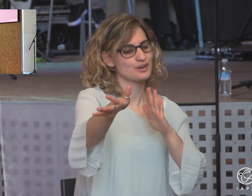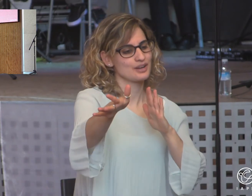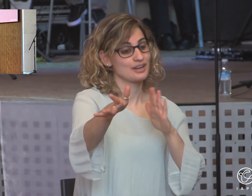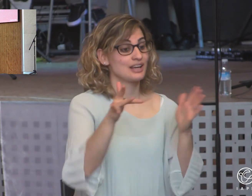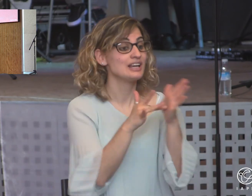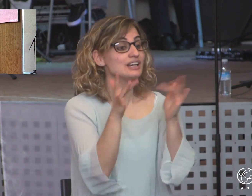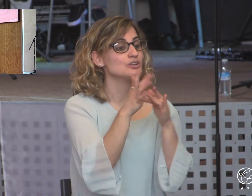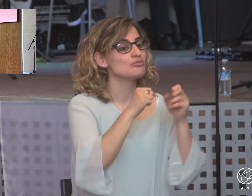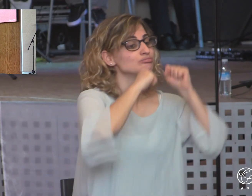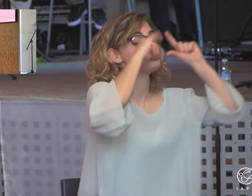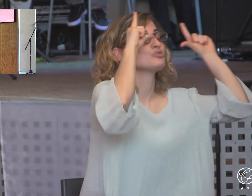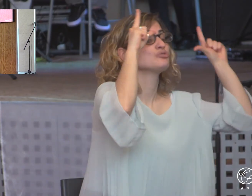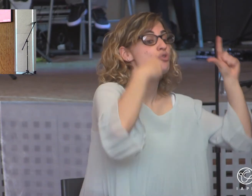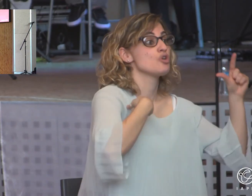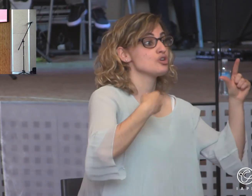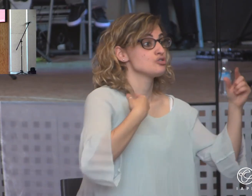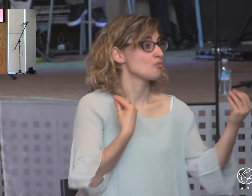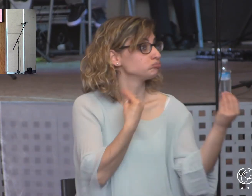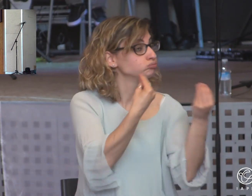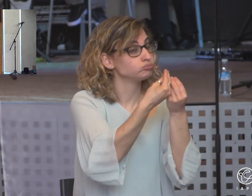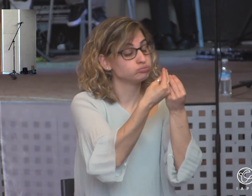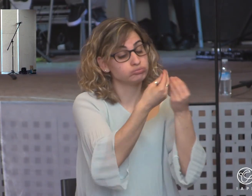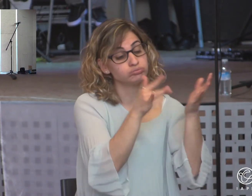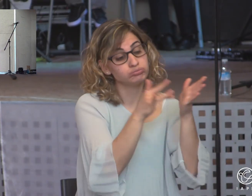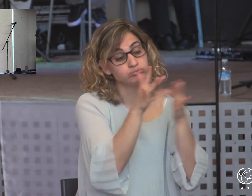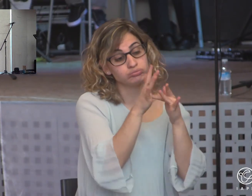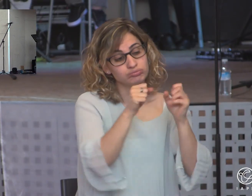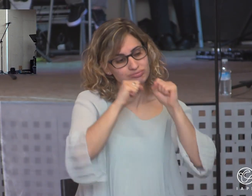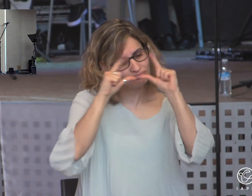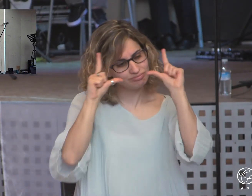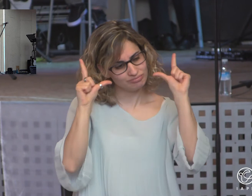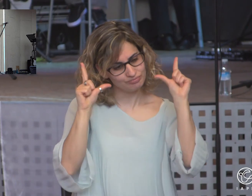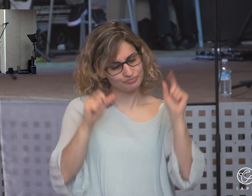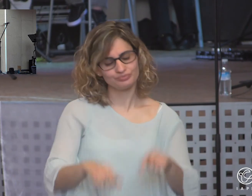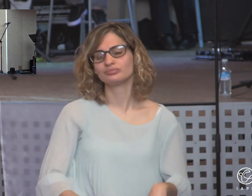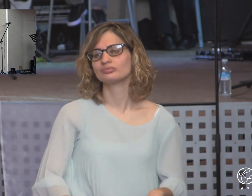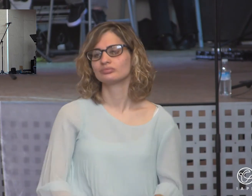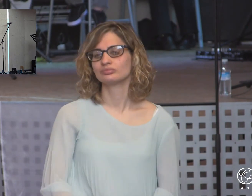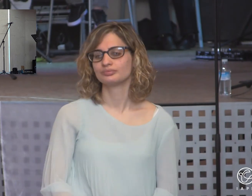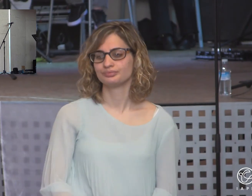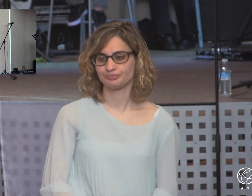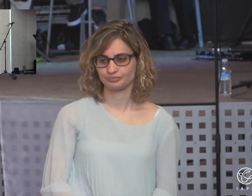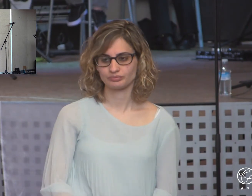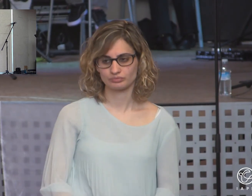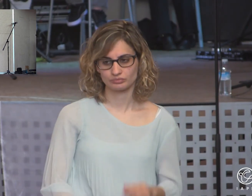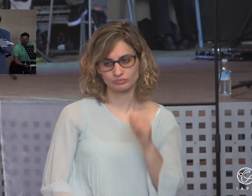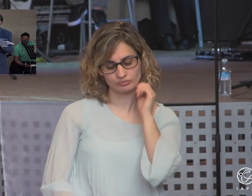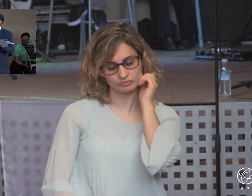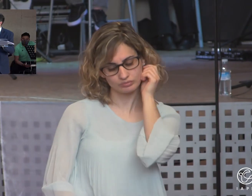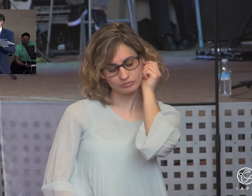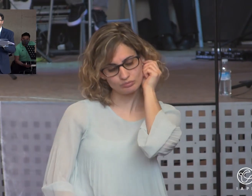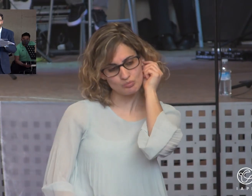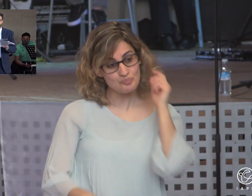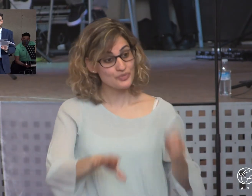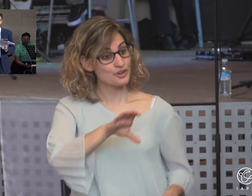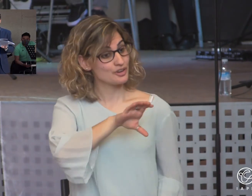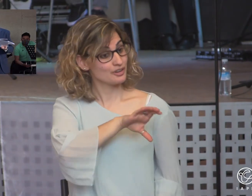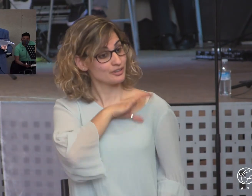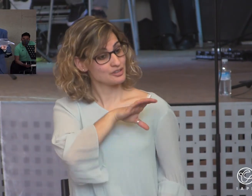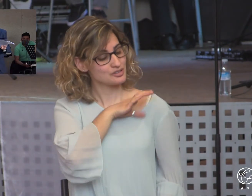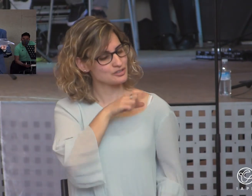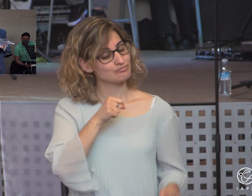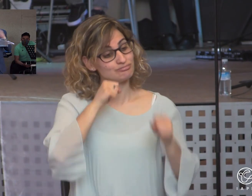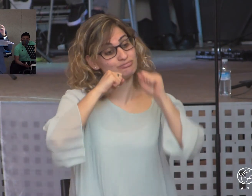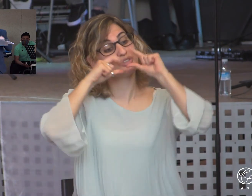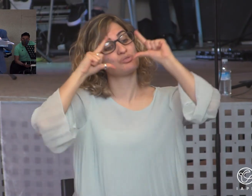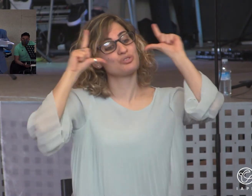resucitar. Aleluya. Cristo resucitó y hoy es domingo de